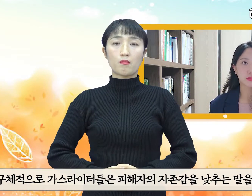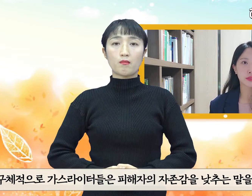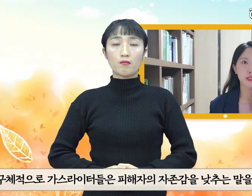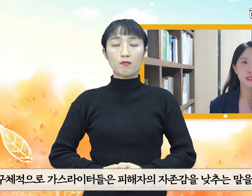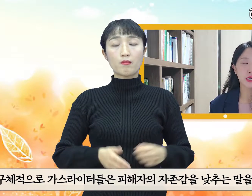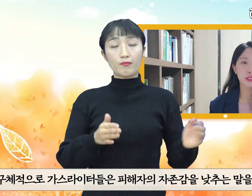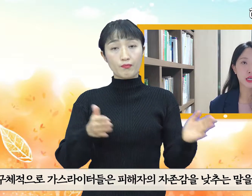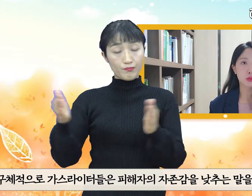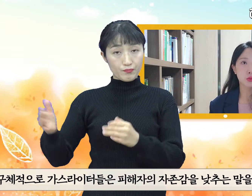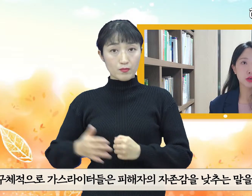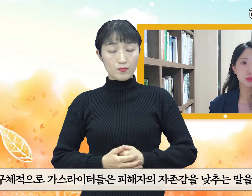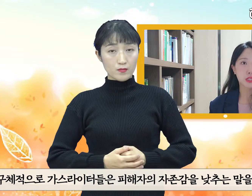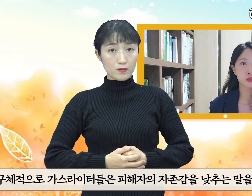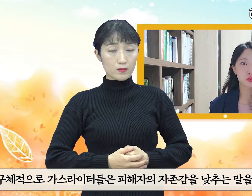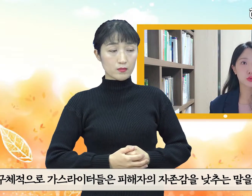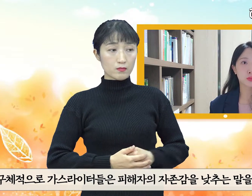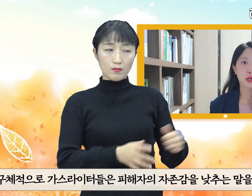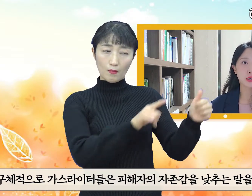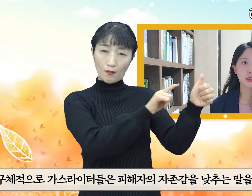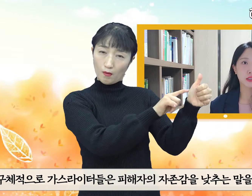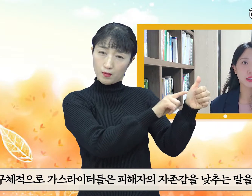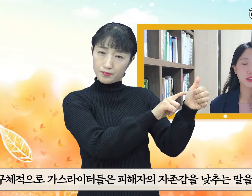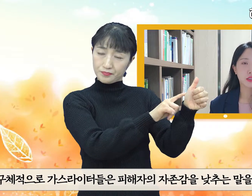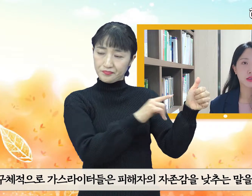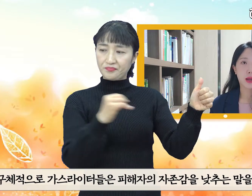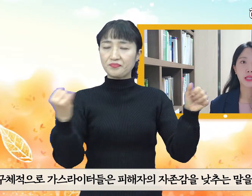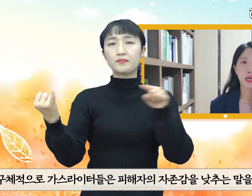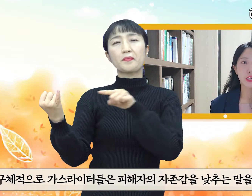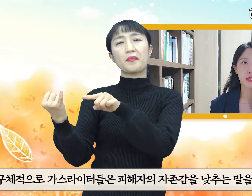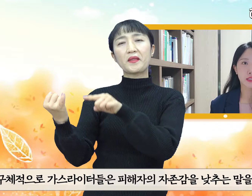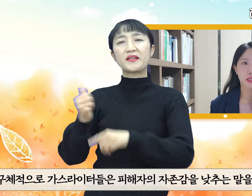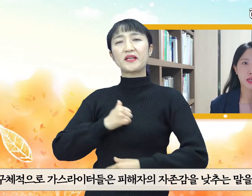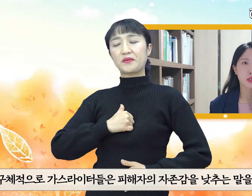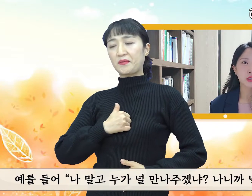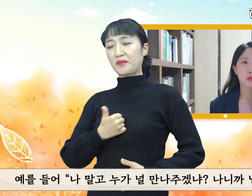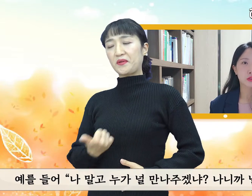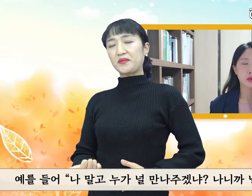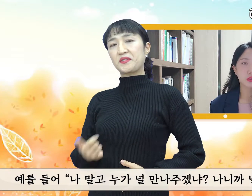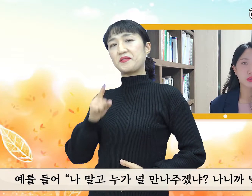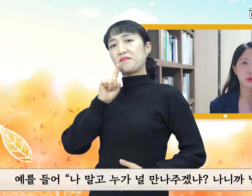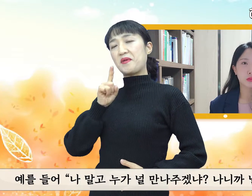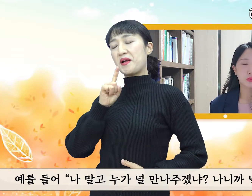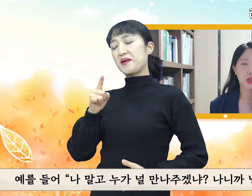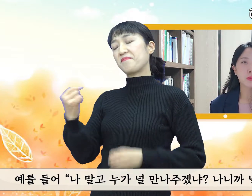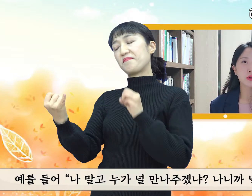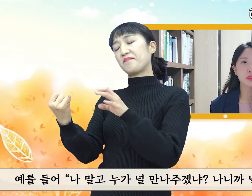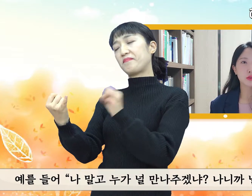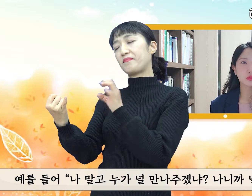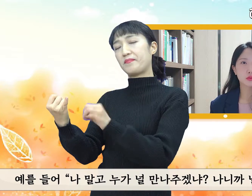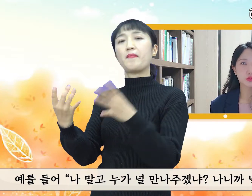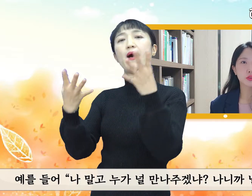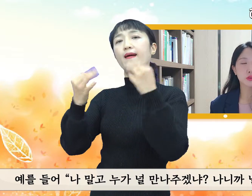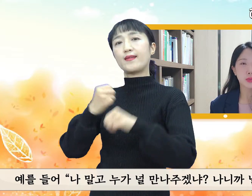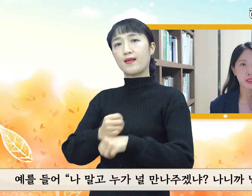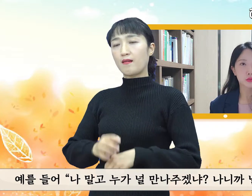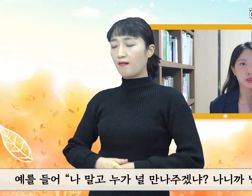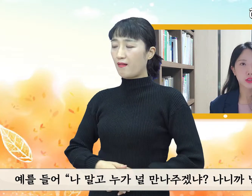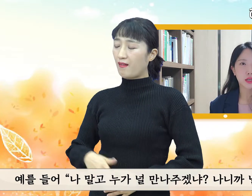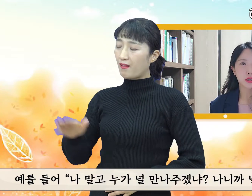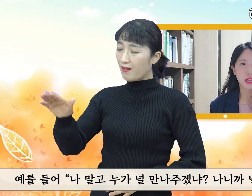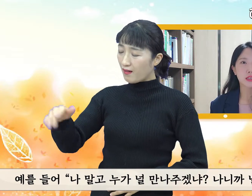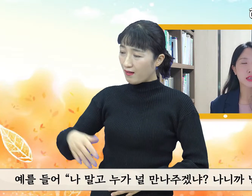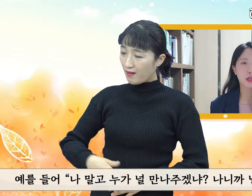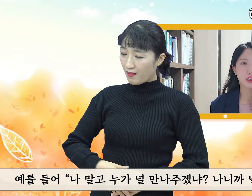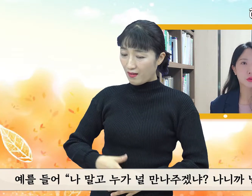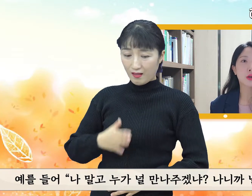가스라이터들은 피해자의 자존감을 낮추는 말을 많이 하게 되는데, 예를 들어서 나 말고 누가 널